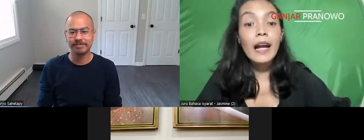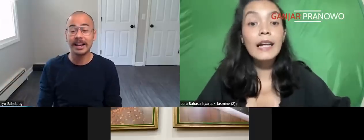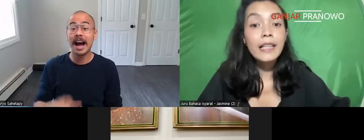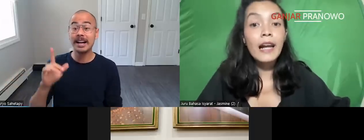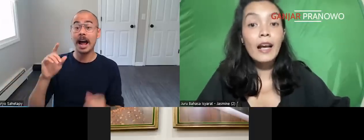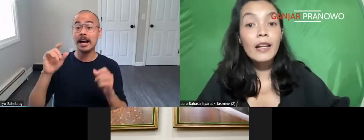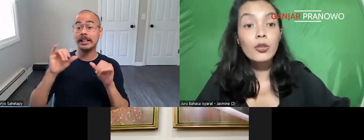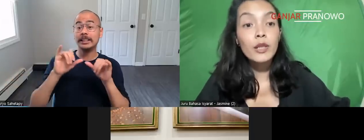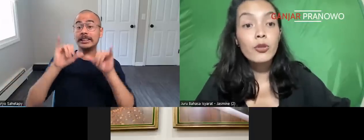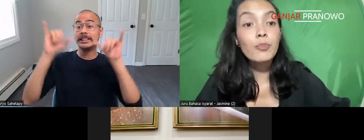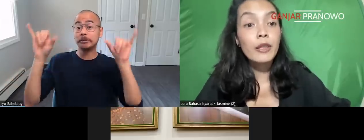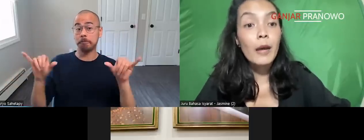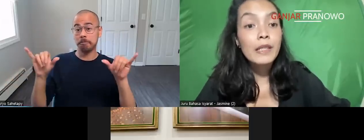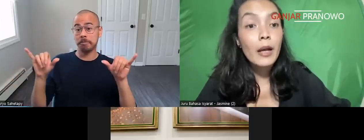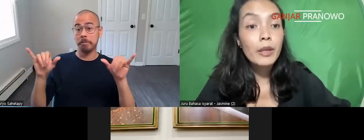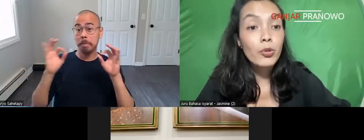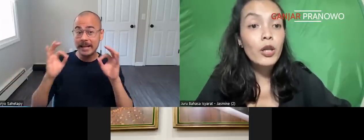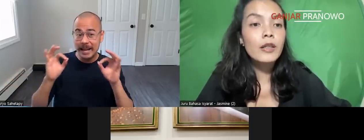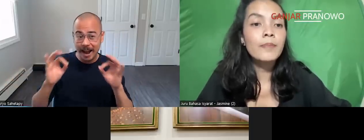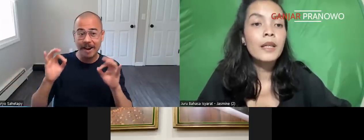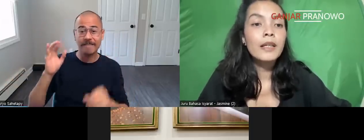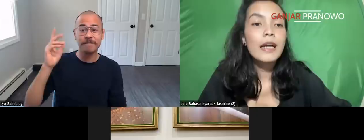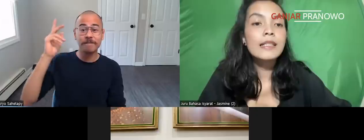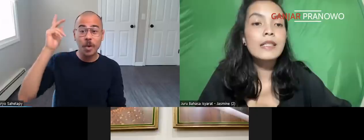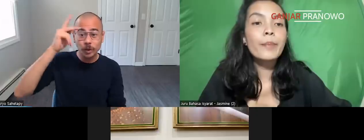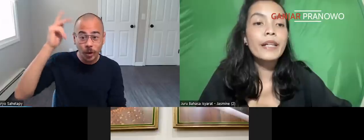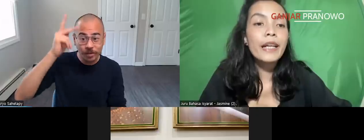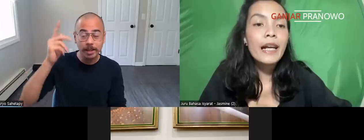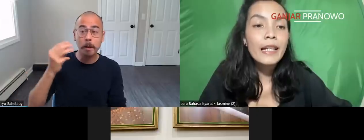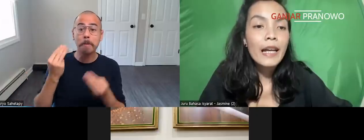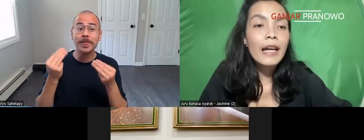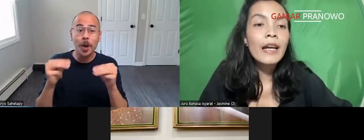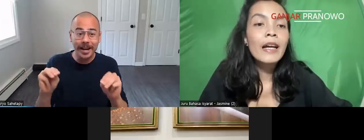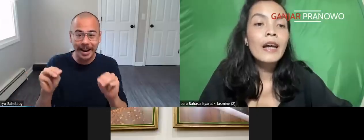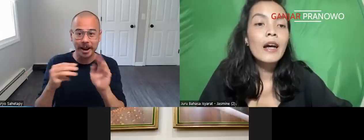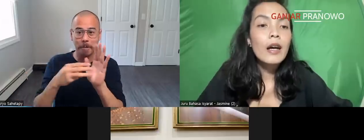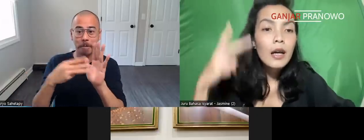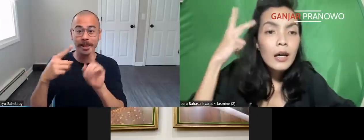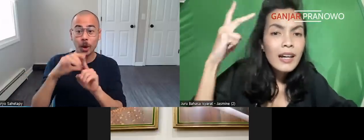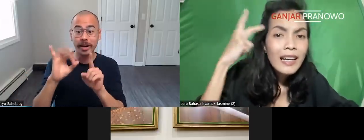nih cara ngajar anak-anak tuli itu seperti apa sih yang betul dan sistem pendidikannya